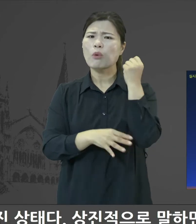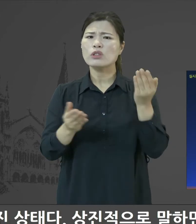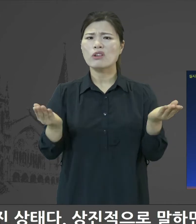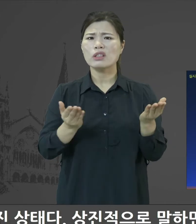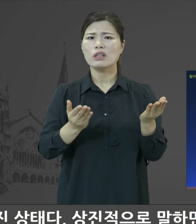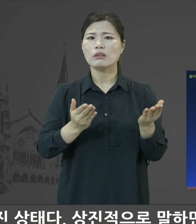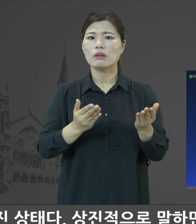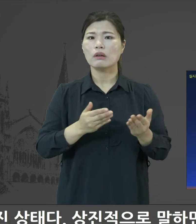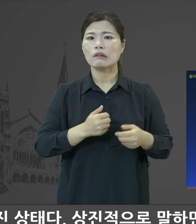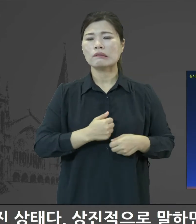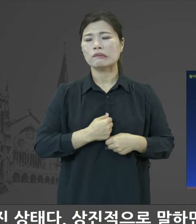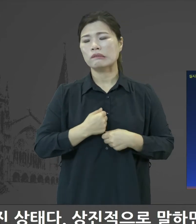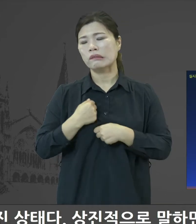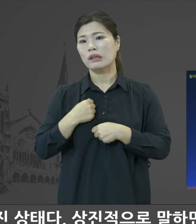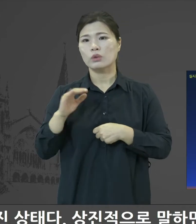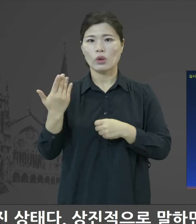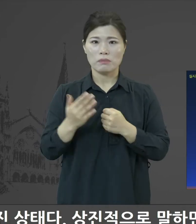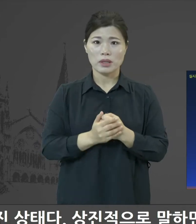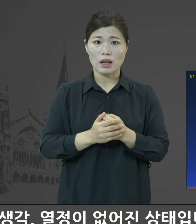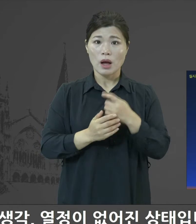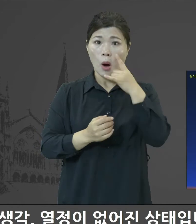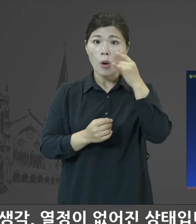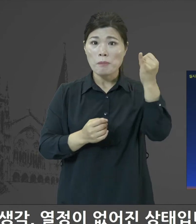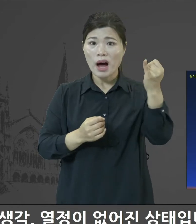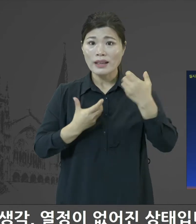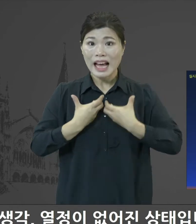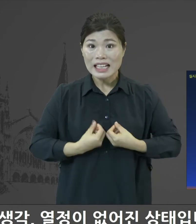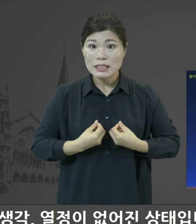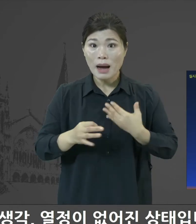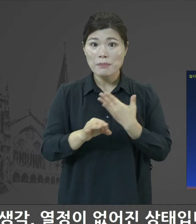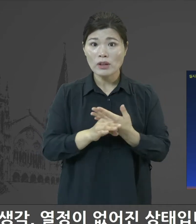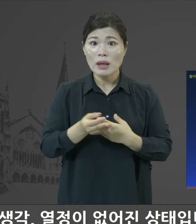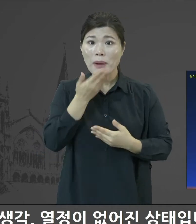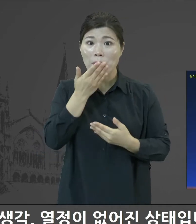싫어집니다. 엄마가 낙심에 빠지면 밥 해주기